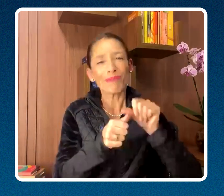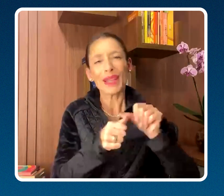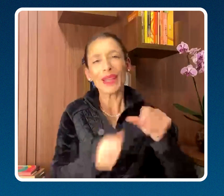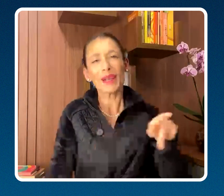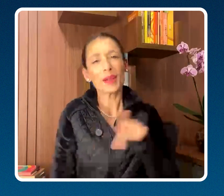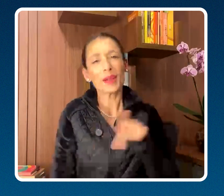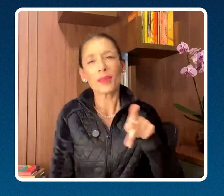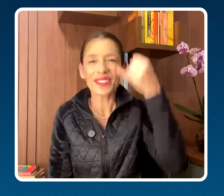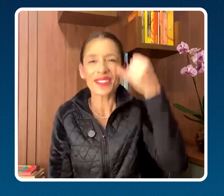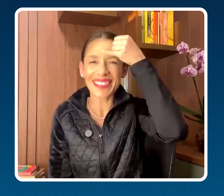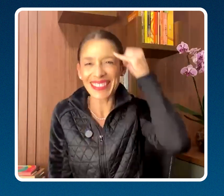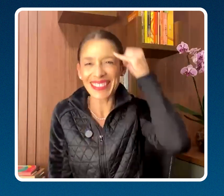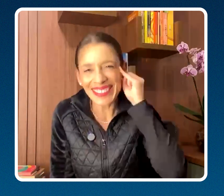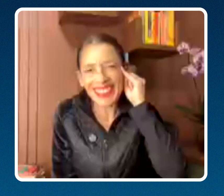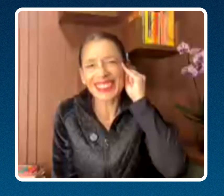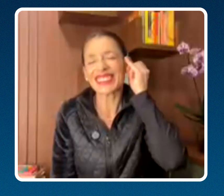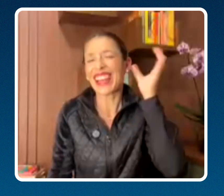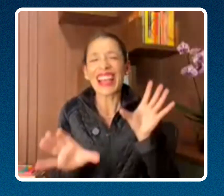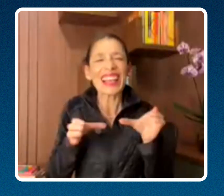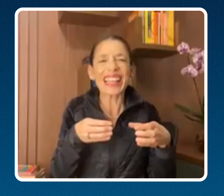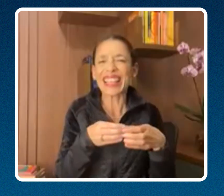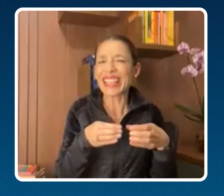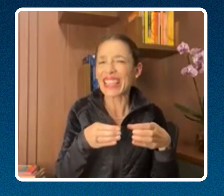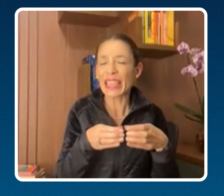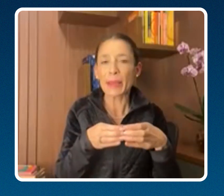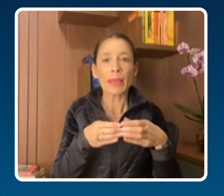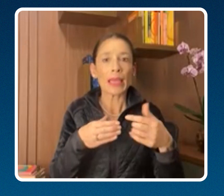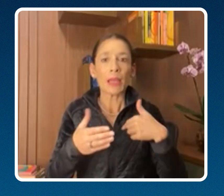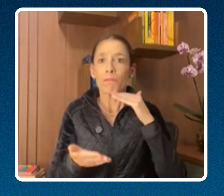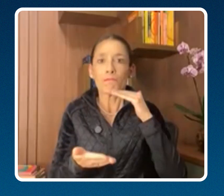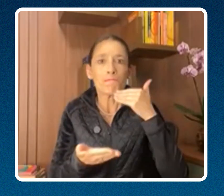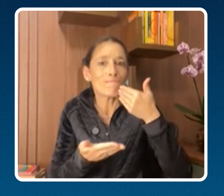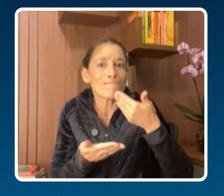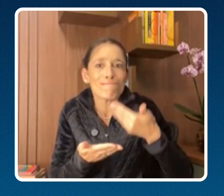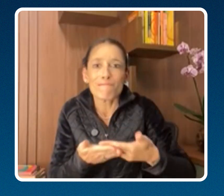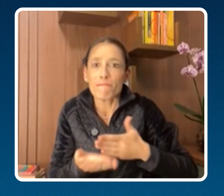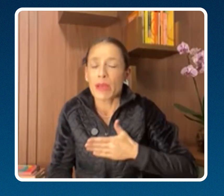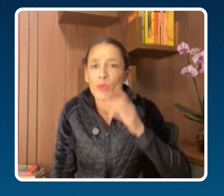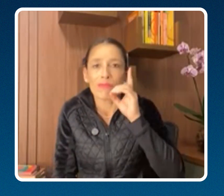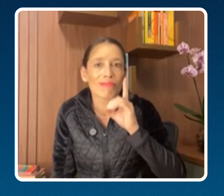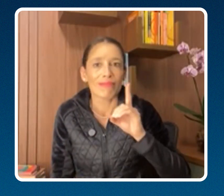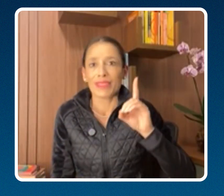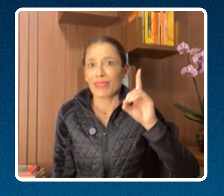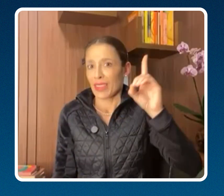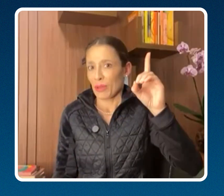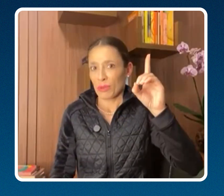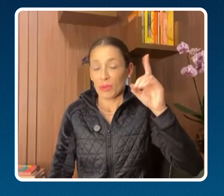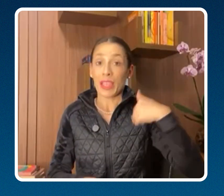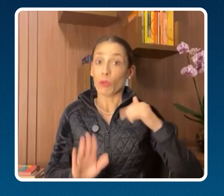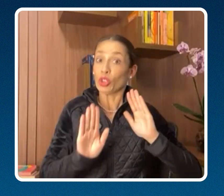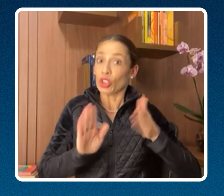professora Isa, sabe, assim, a equipe, assim, e eu digo, meu Deus. Aí eu já estava atendendo